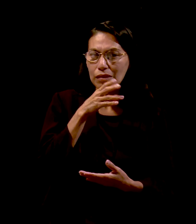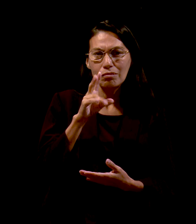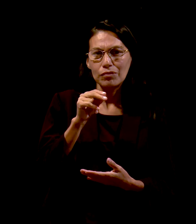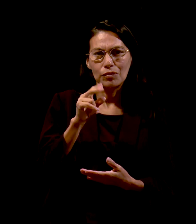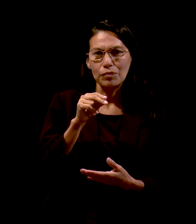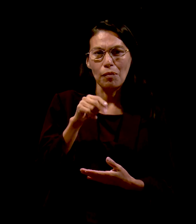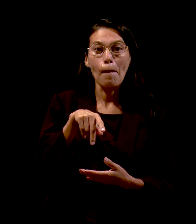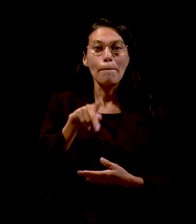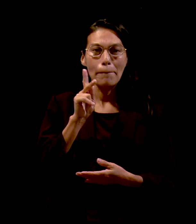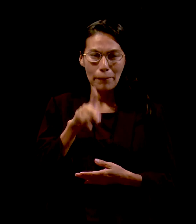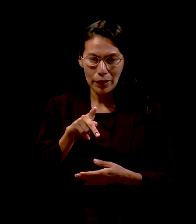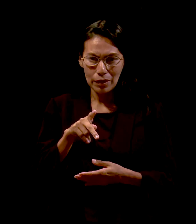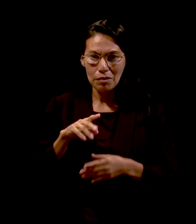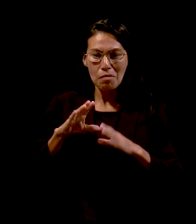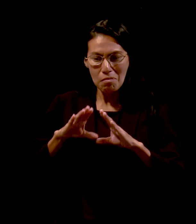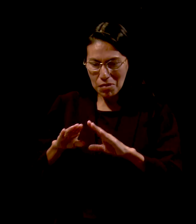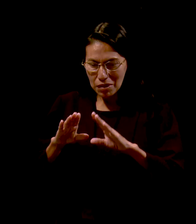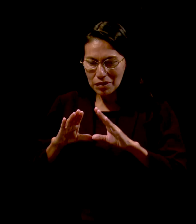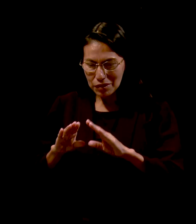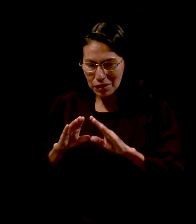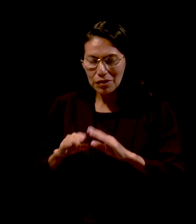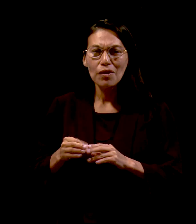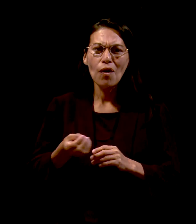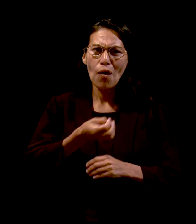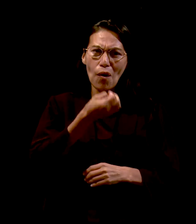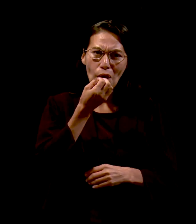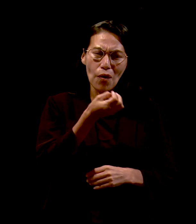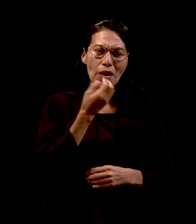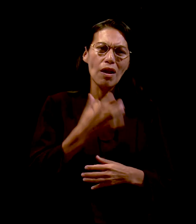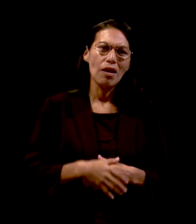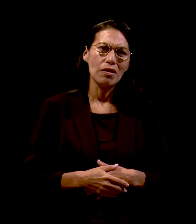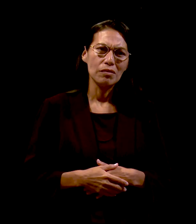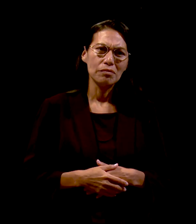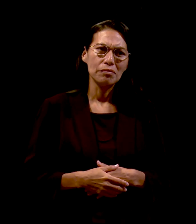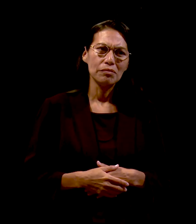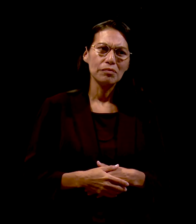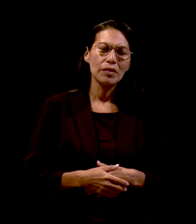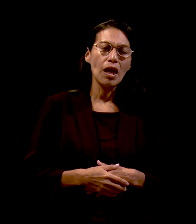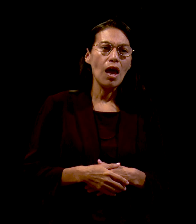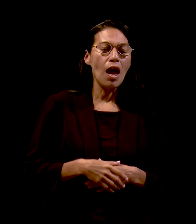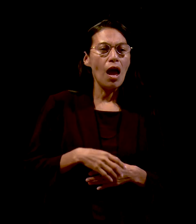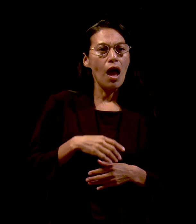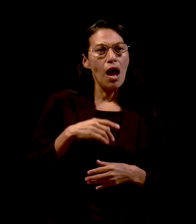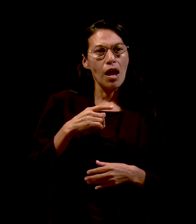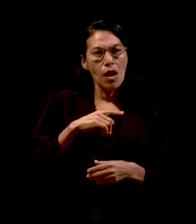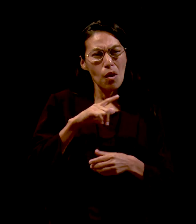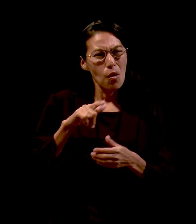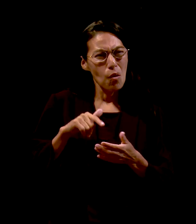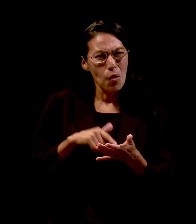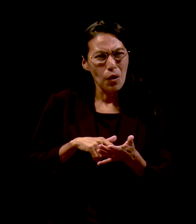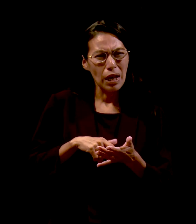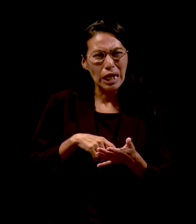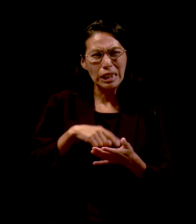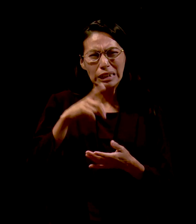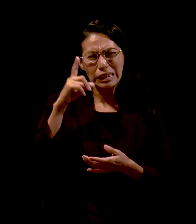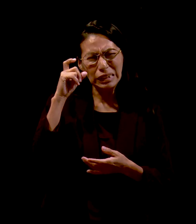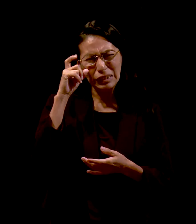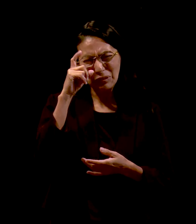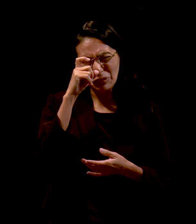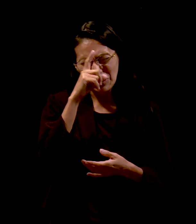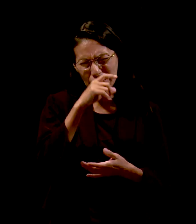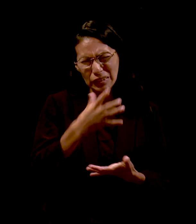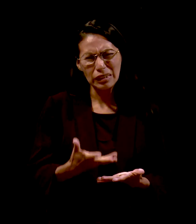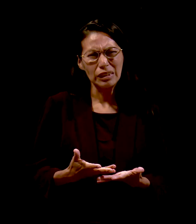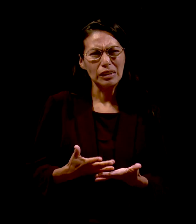me enseñó a orar en un país como en el nuestro donde hay tantas carencias y tantas necesidades dependemos